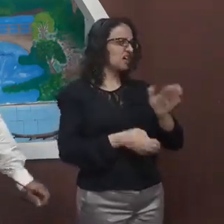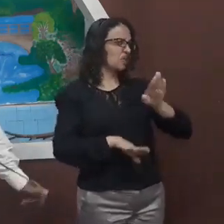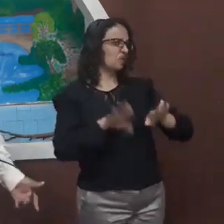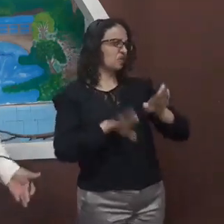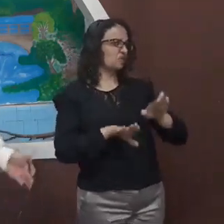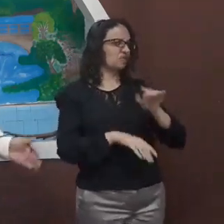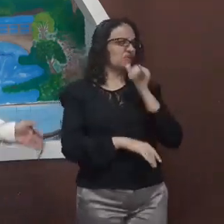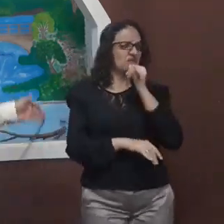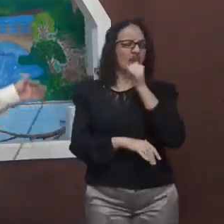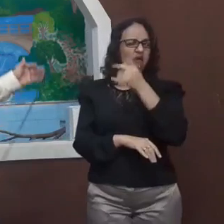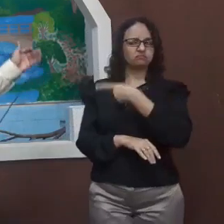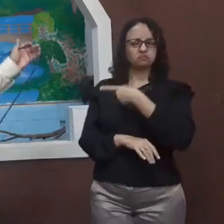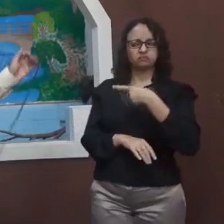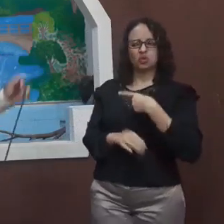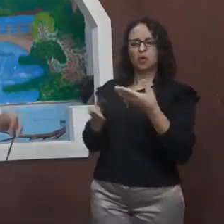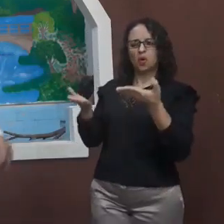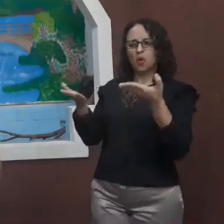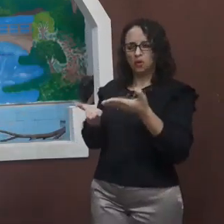você quer que eu diga de hoje?